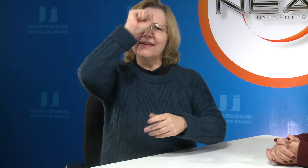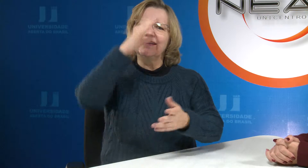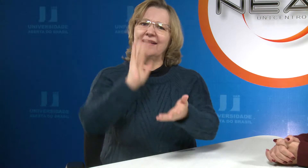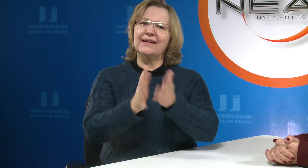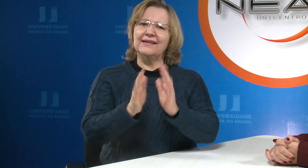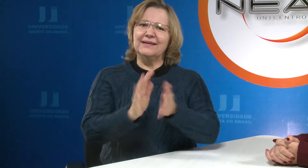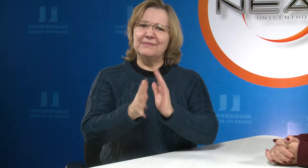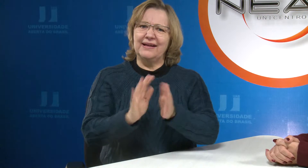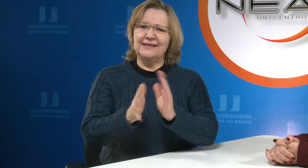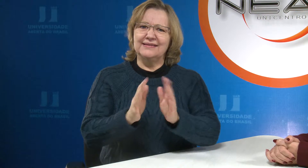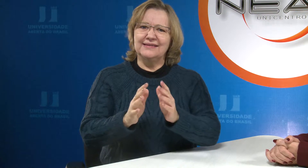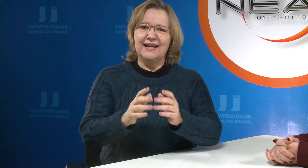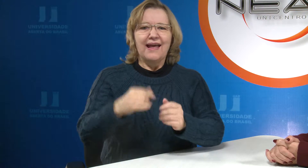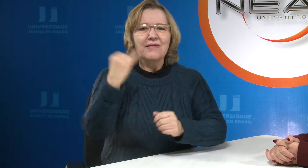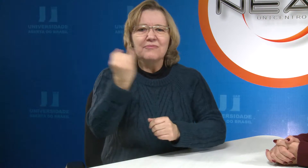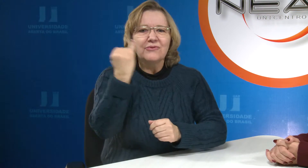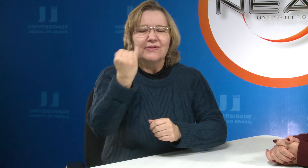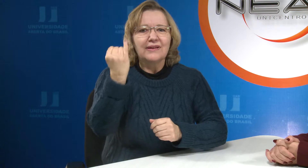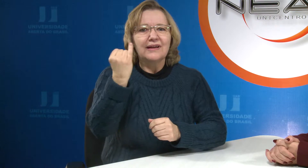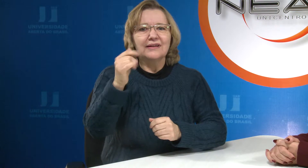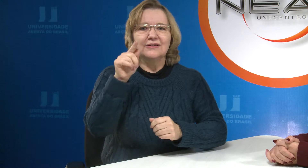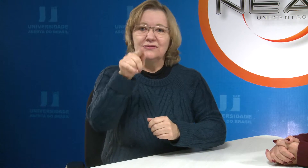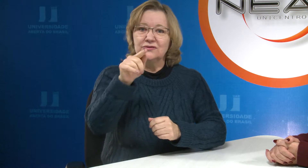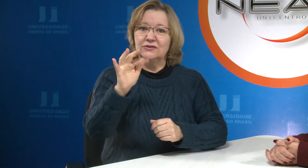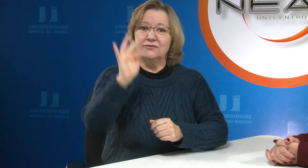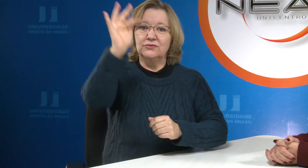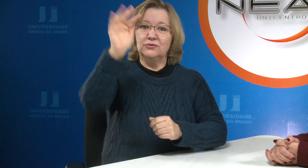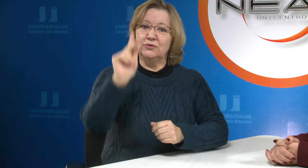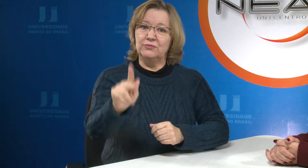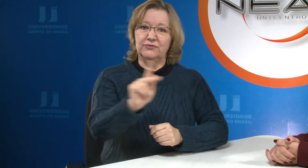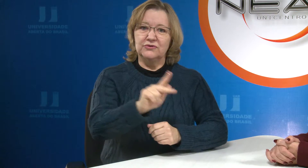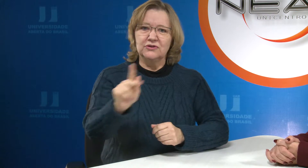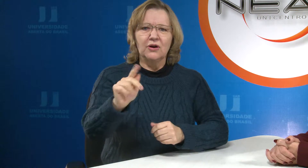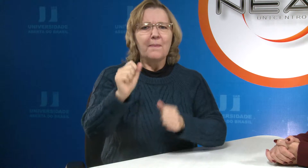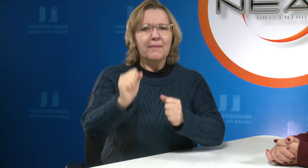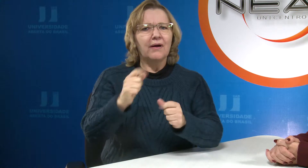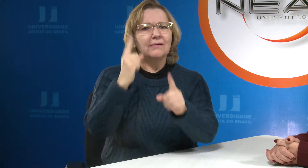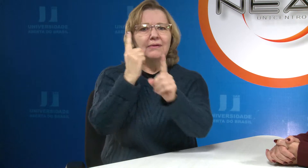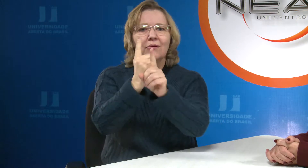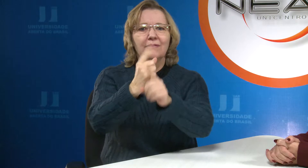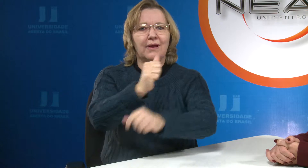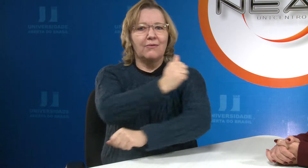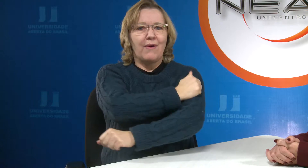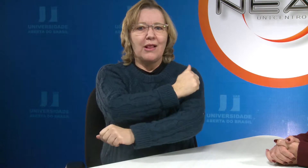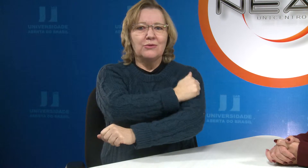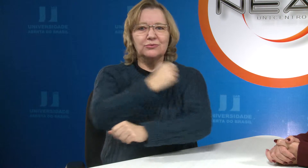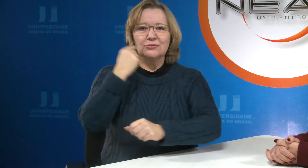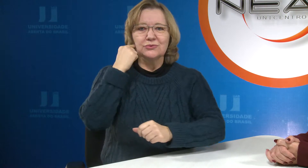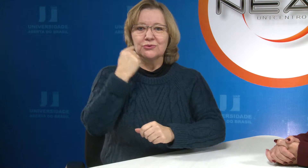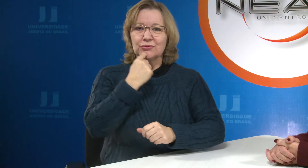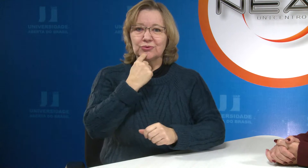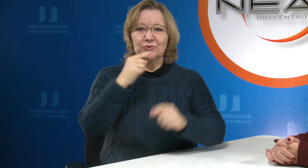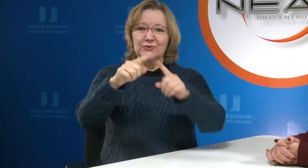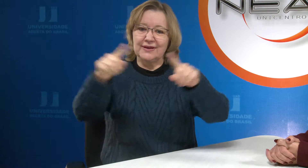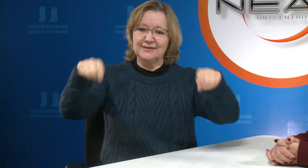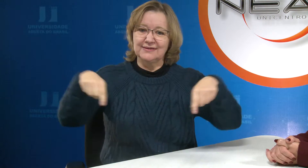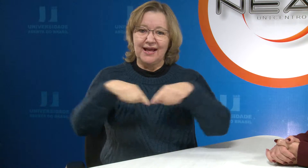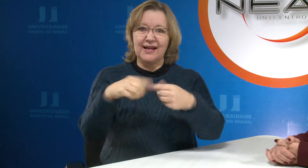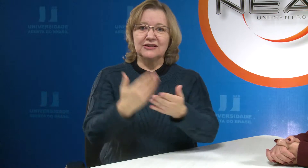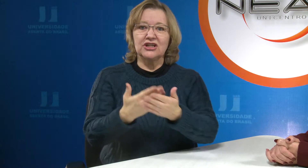Então, por que nós vamos aprender Libras? Por que a importância de Libras? Porque no futuro vocês poderão ter um aluno